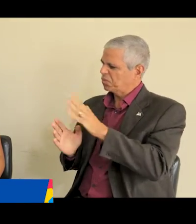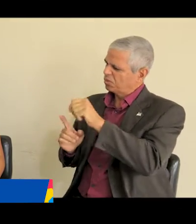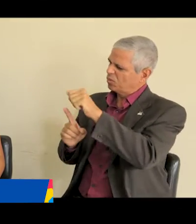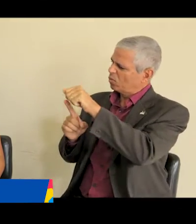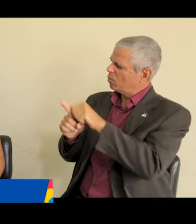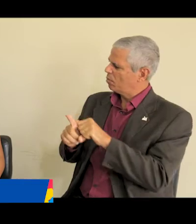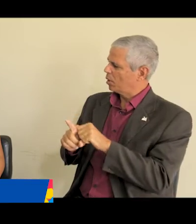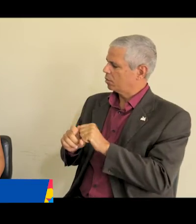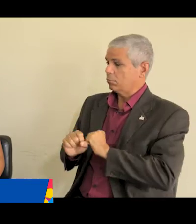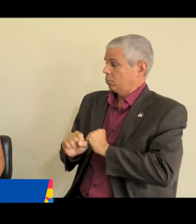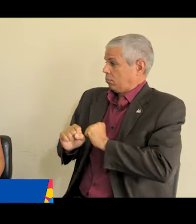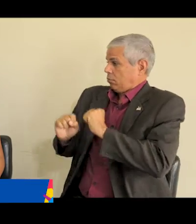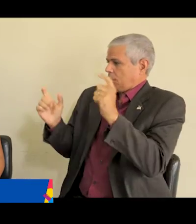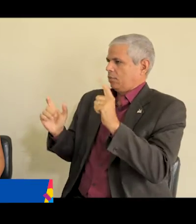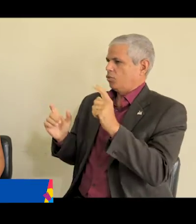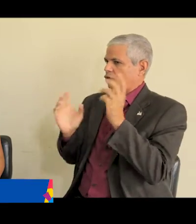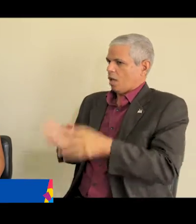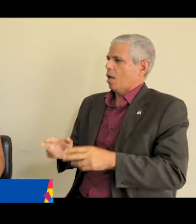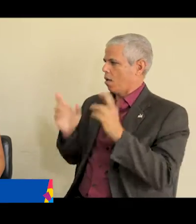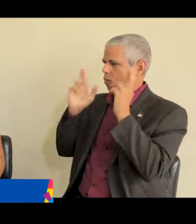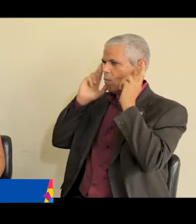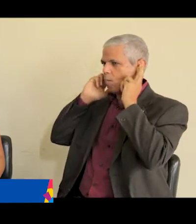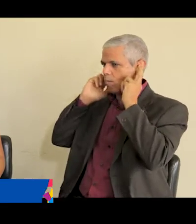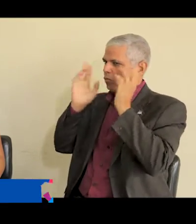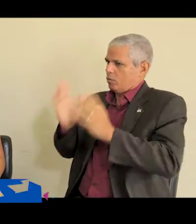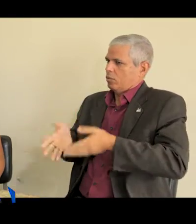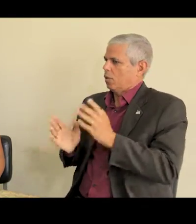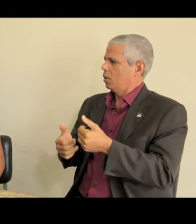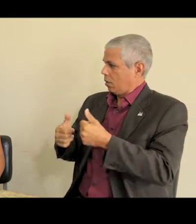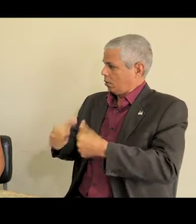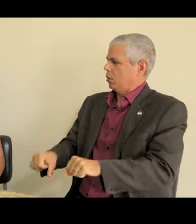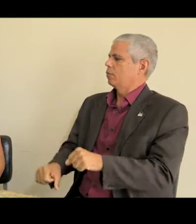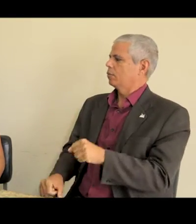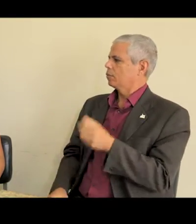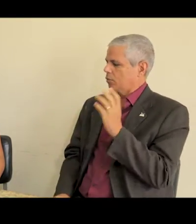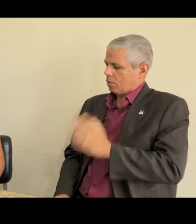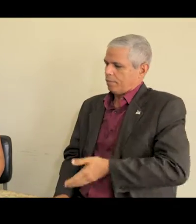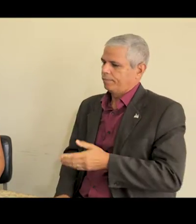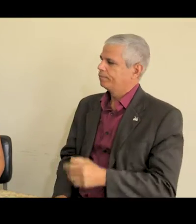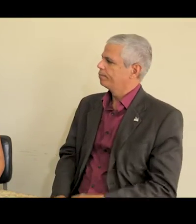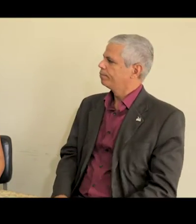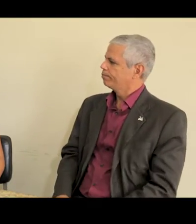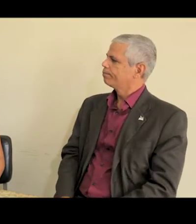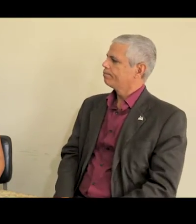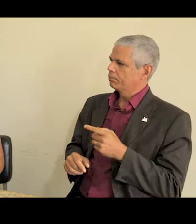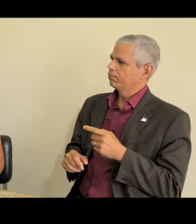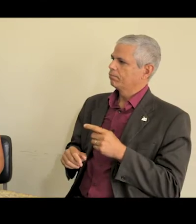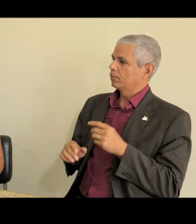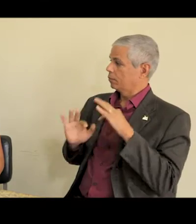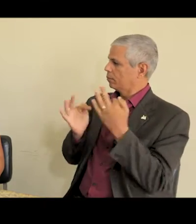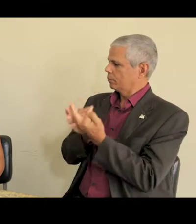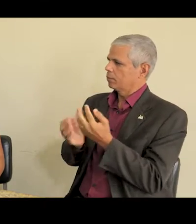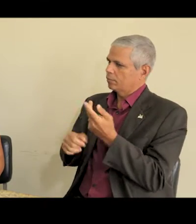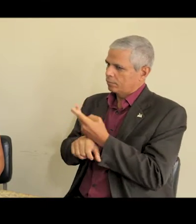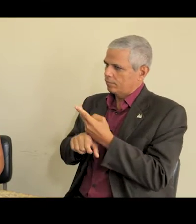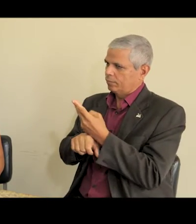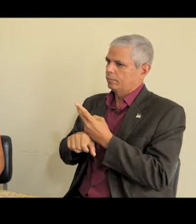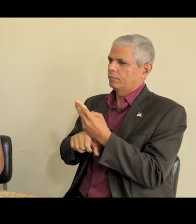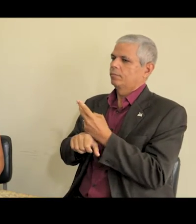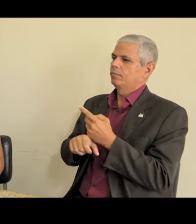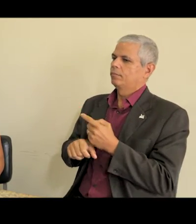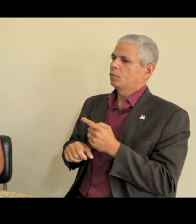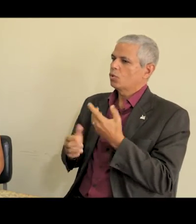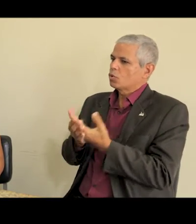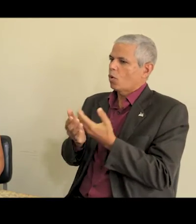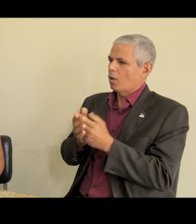hospital internado durante um mês. Quando eu acordei, eu já estava surdo. Depois que eu fiquei surdo,